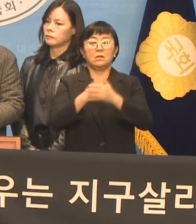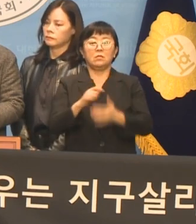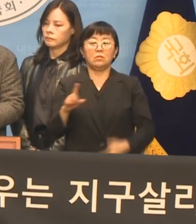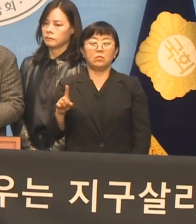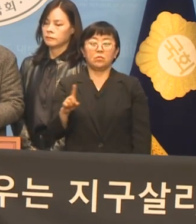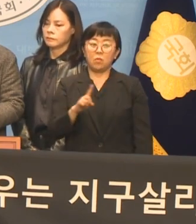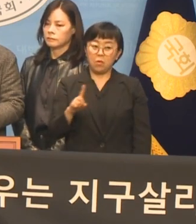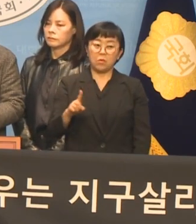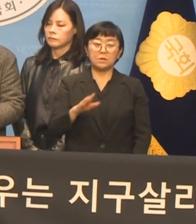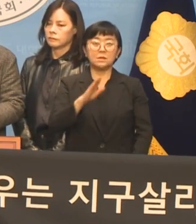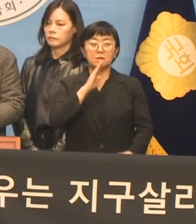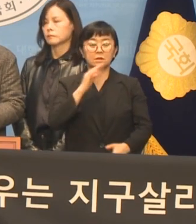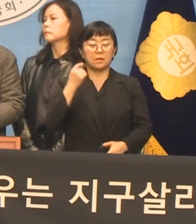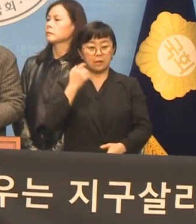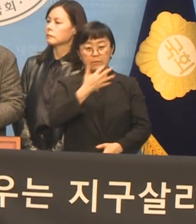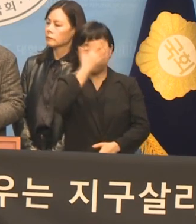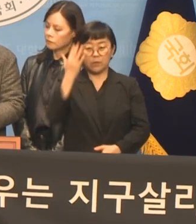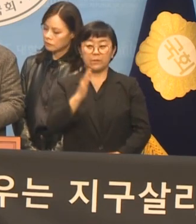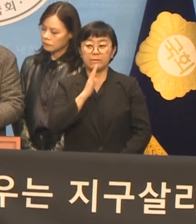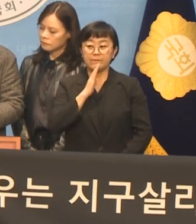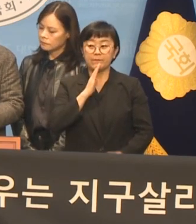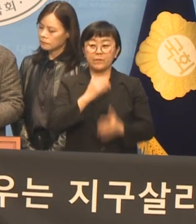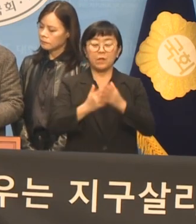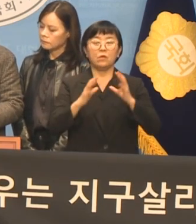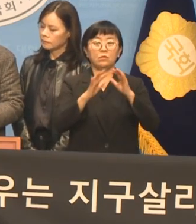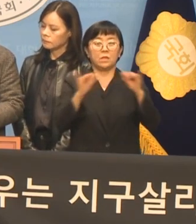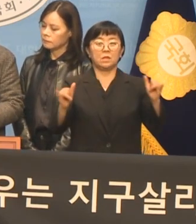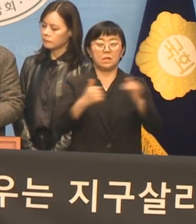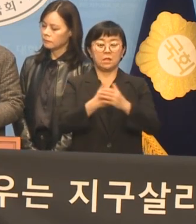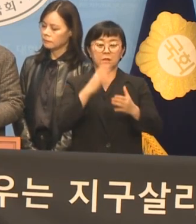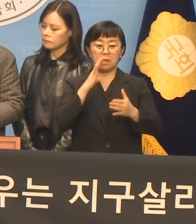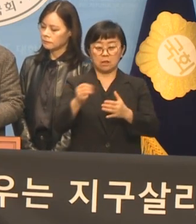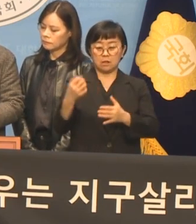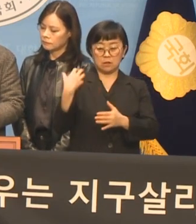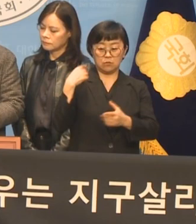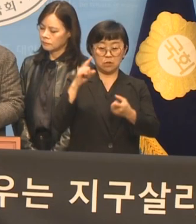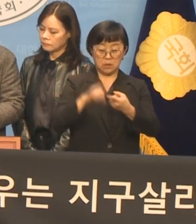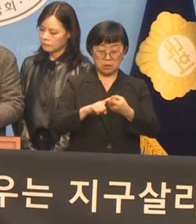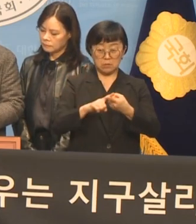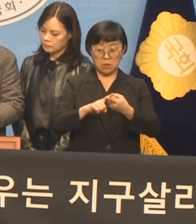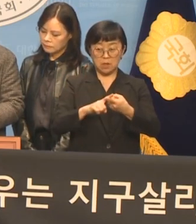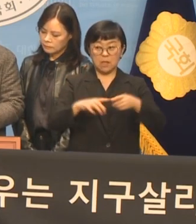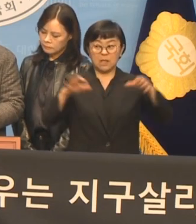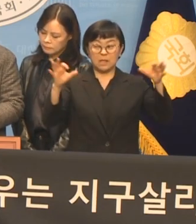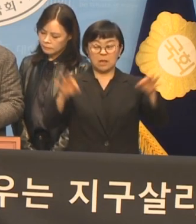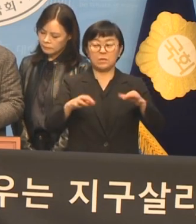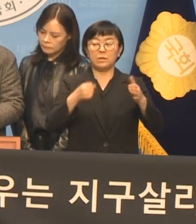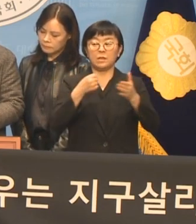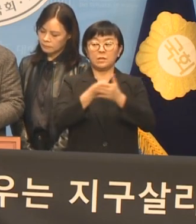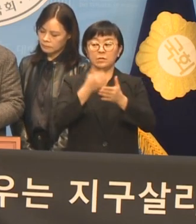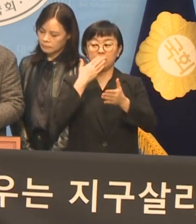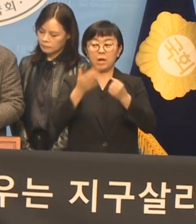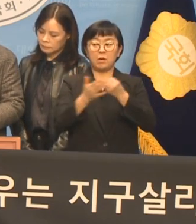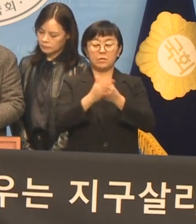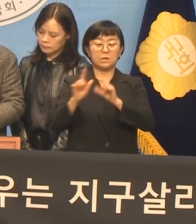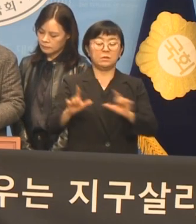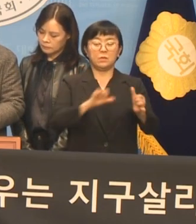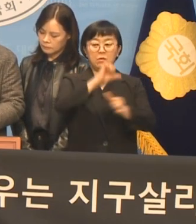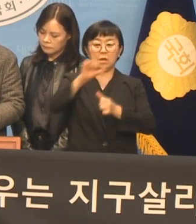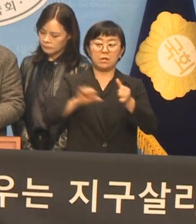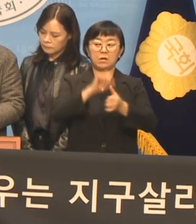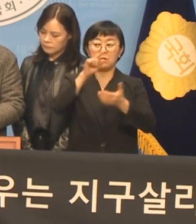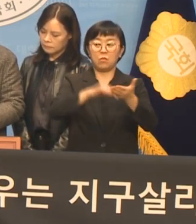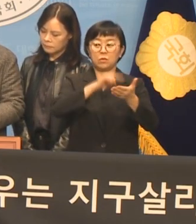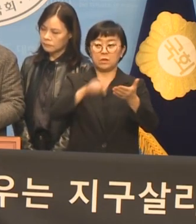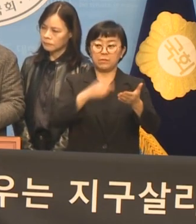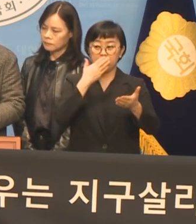이것이야말로 얼마나 아름다우리요. 국민들의 당연한 의무로 여겨 잠시만 결심하면 생태보상을 할 수